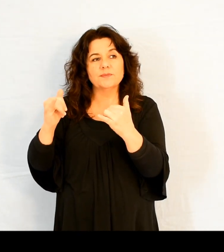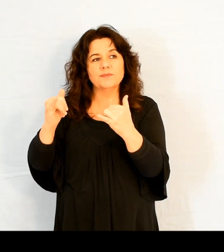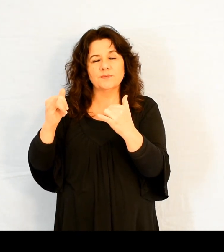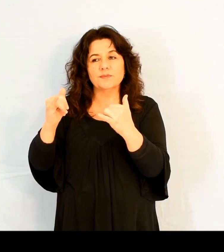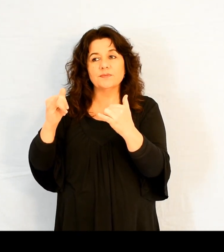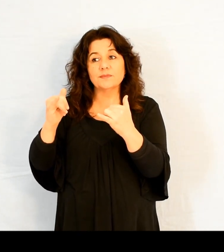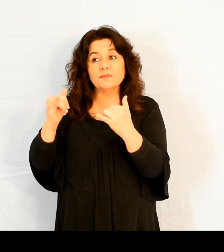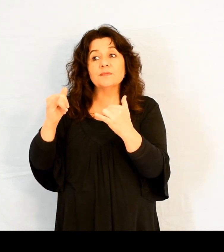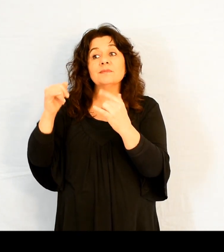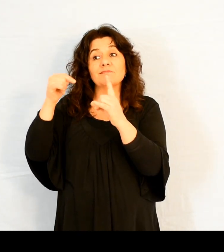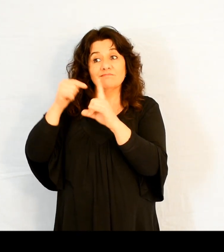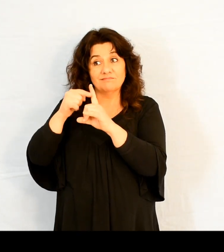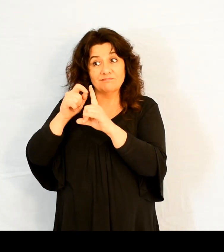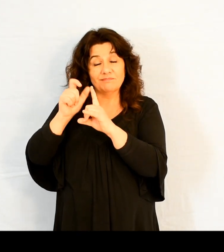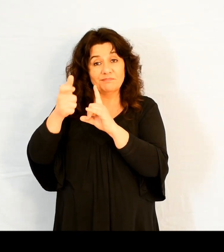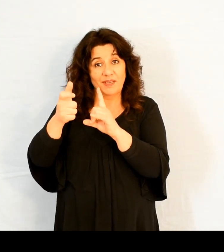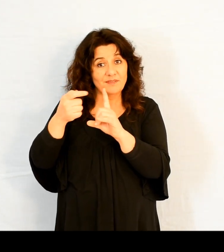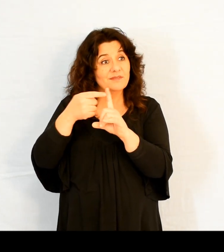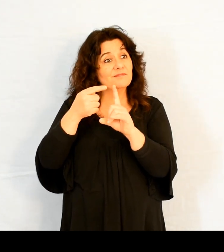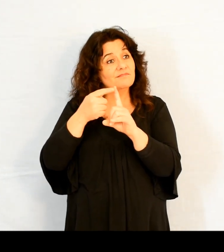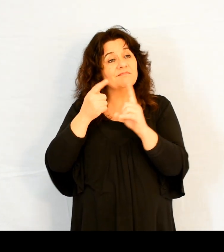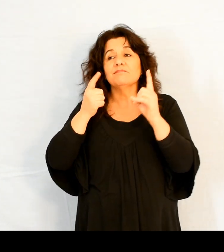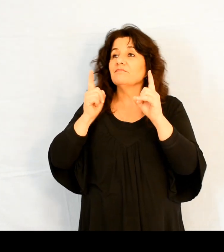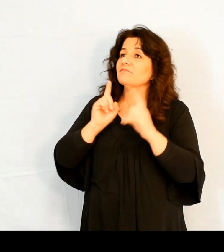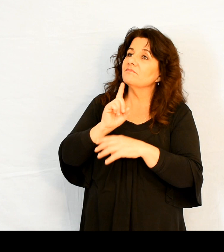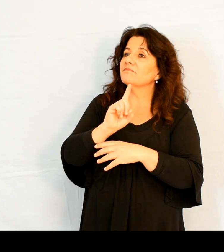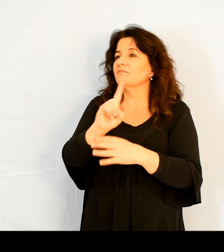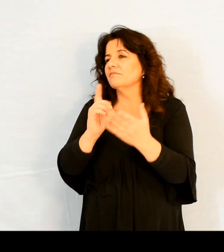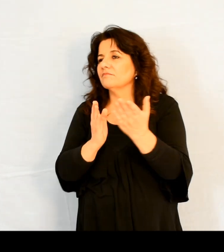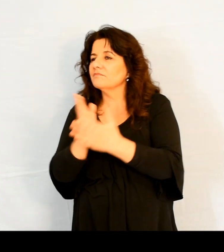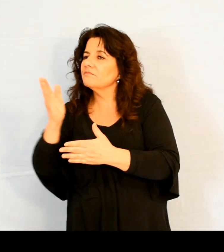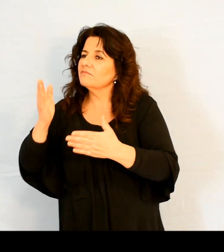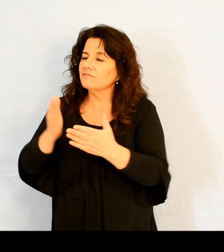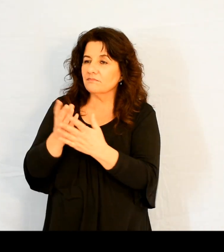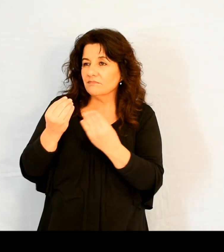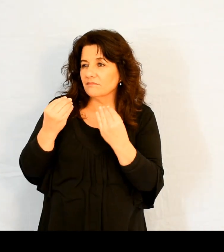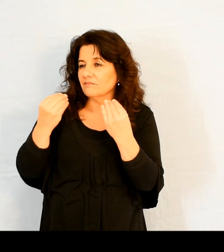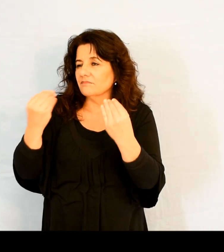Là où il passait, il faisait le bien et